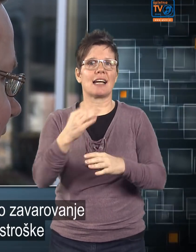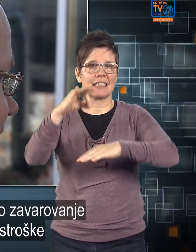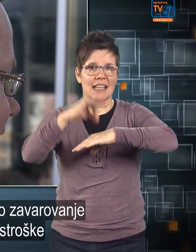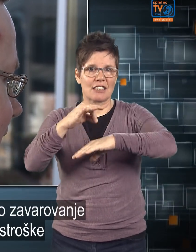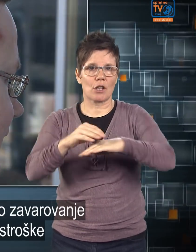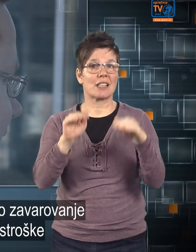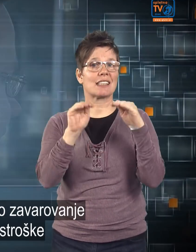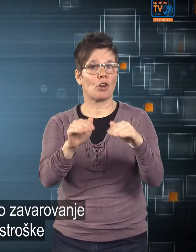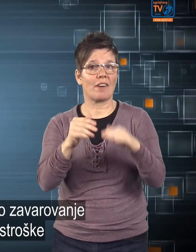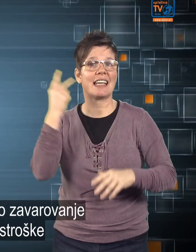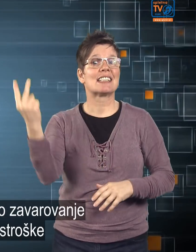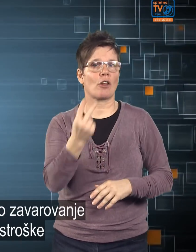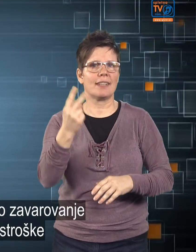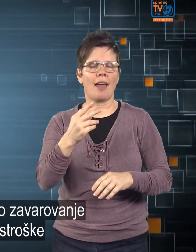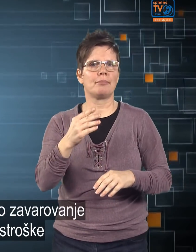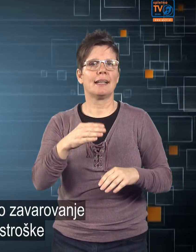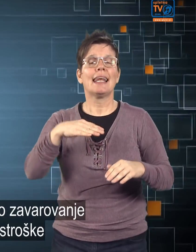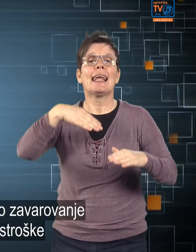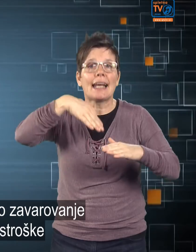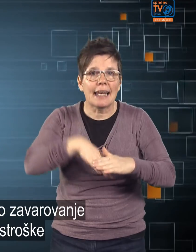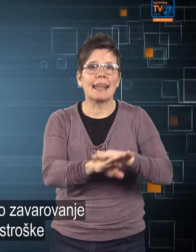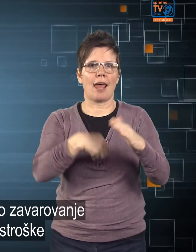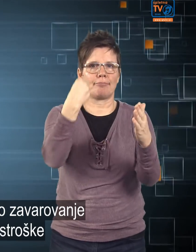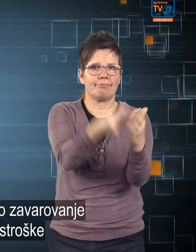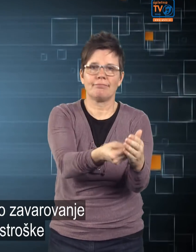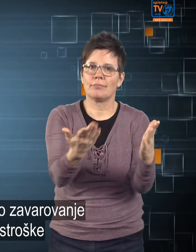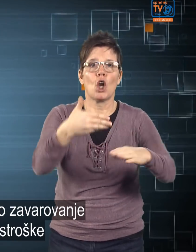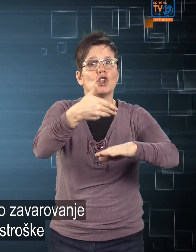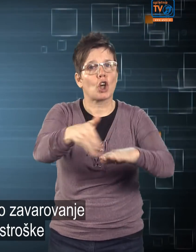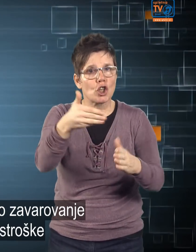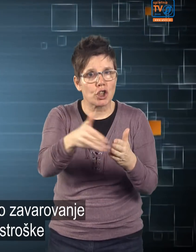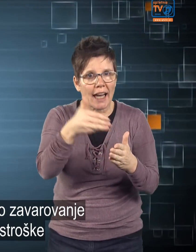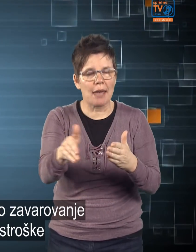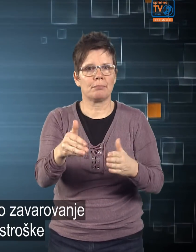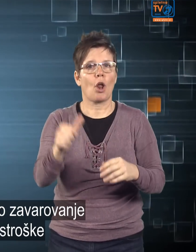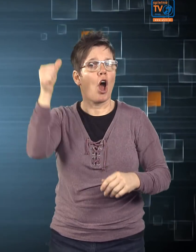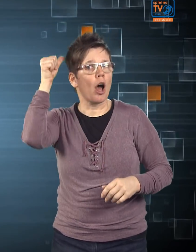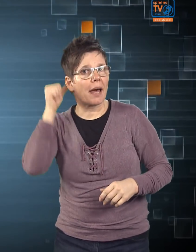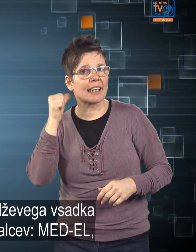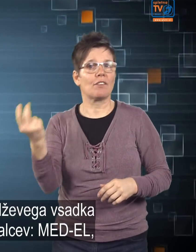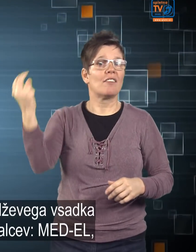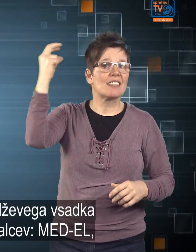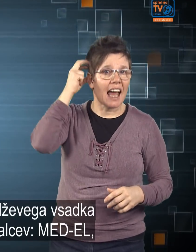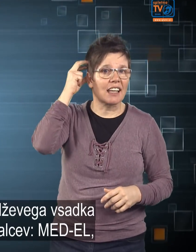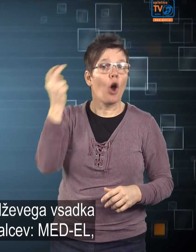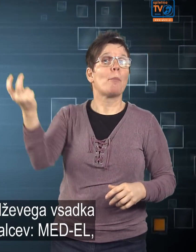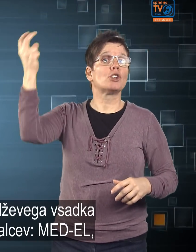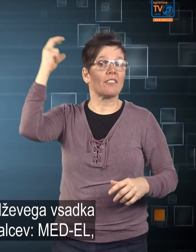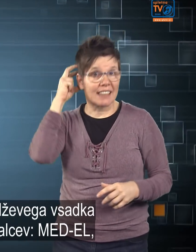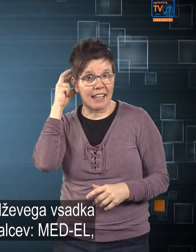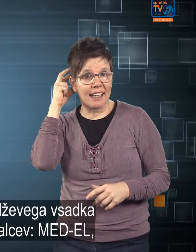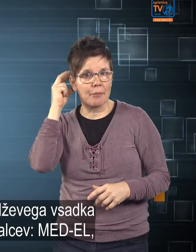Zavod za zdravstveno zavarovanje Slovenije krije stroške operativne vsaditve polževega vsadka enega od